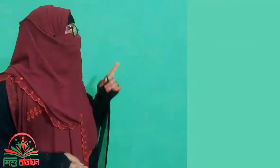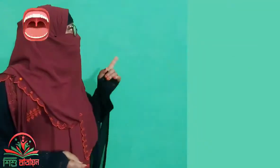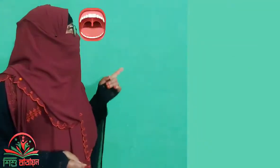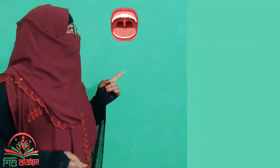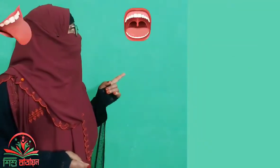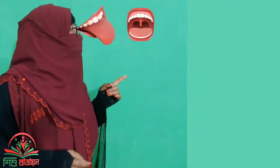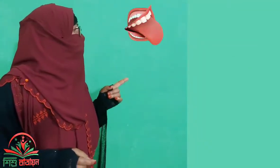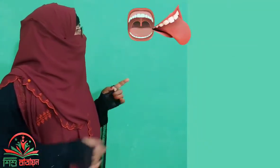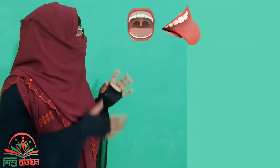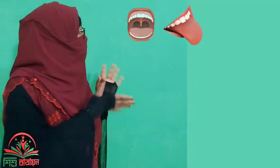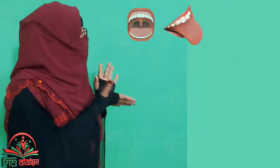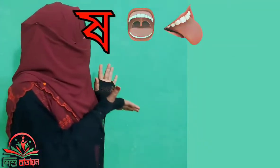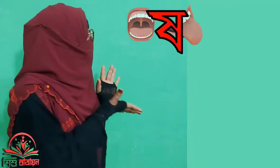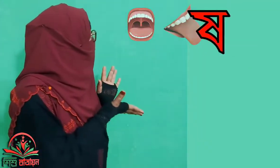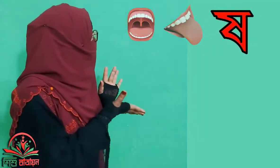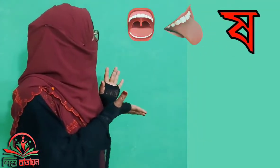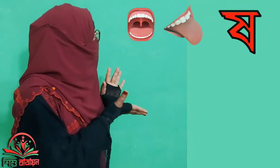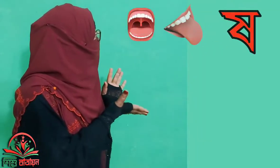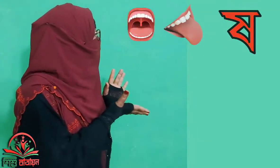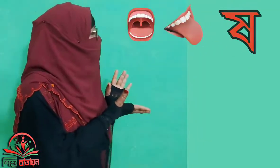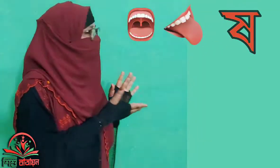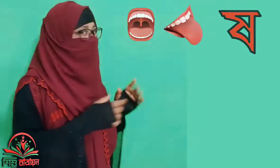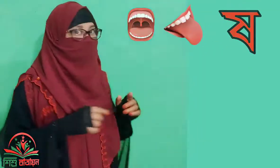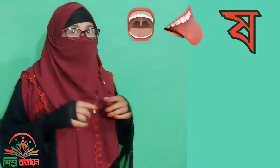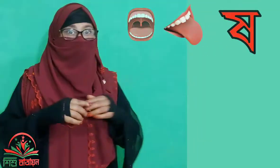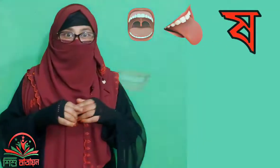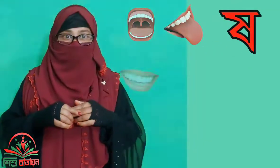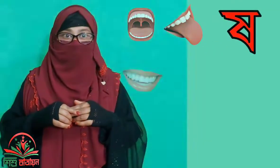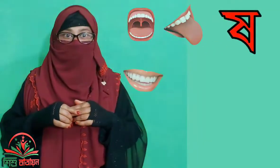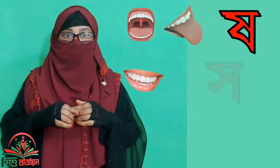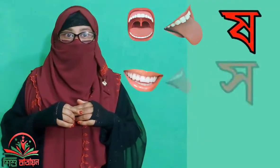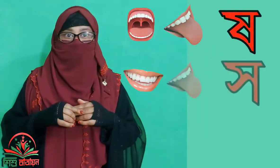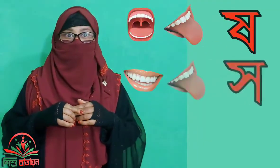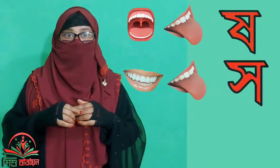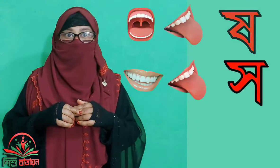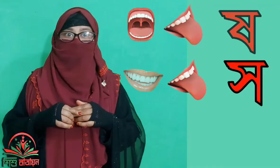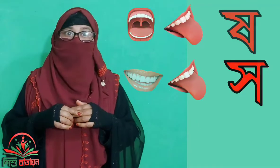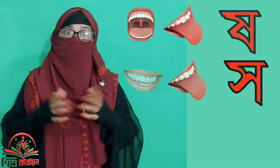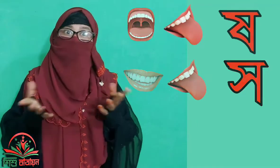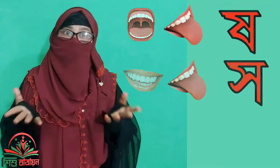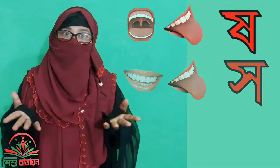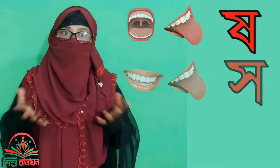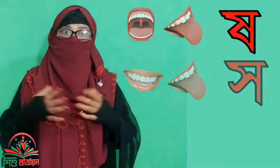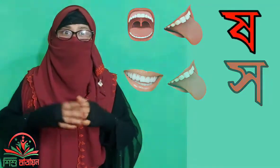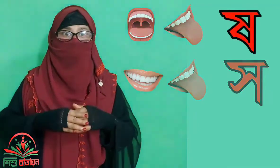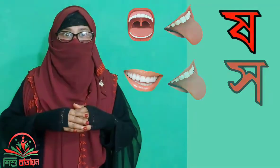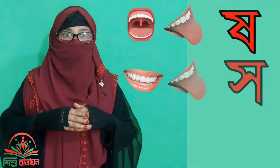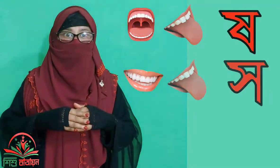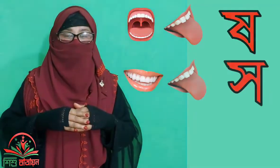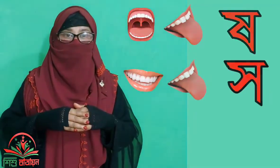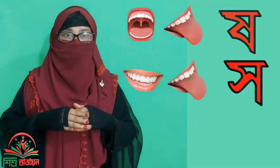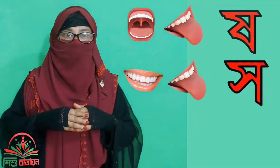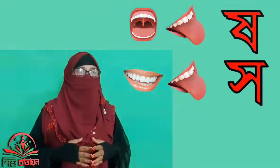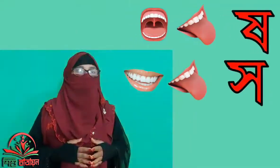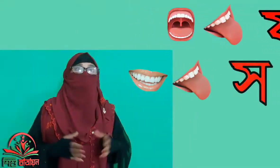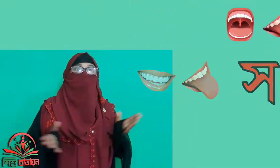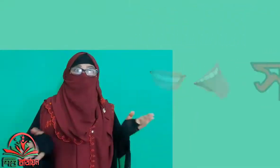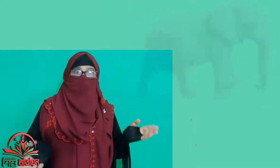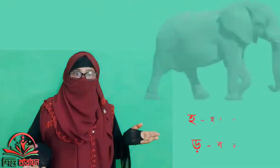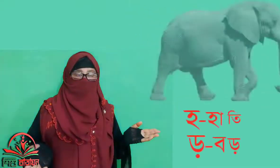তালুয়ার জিভে মিলে মূর্ধন্য স দাঁতে আর জিভে মিলে হয় দন্ত স হয়ে